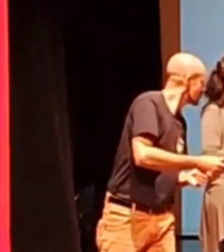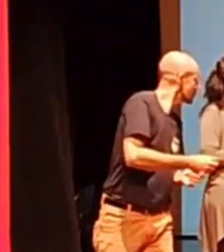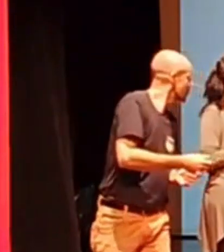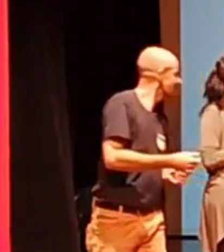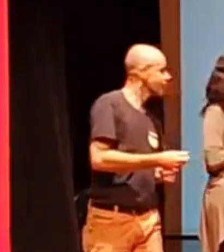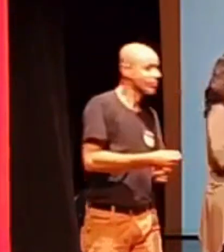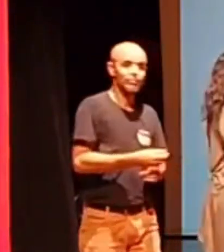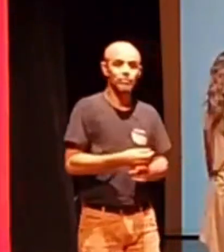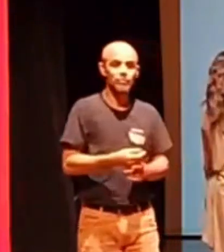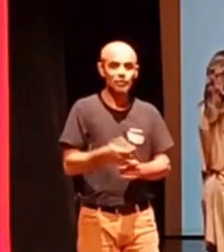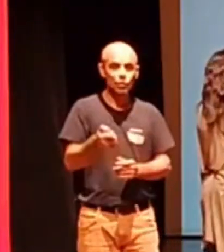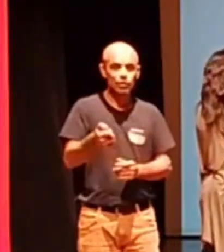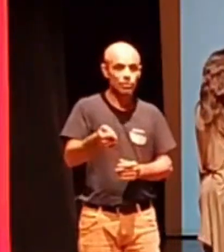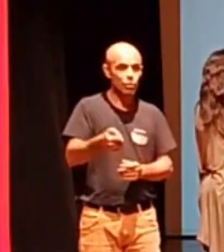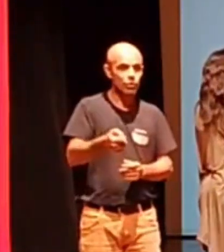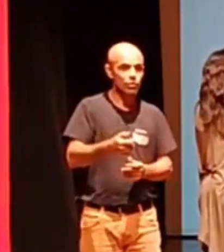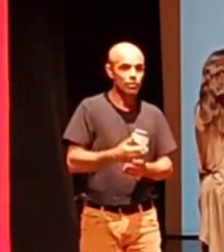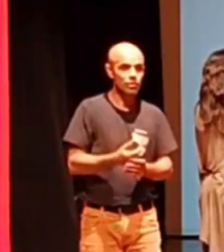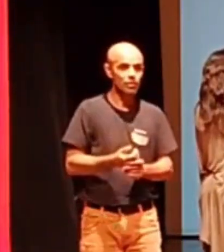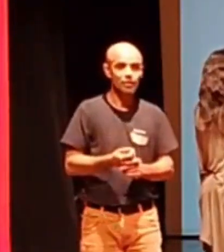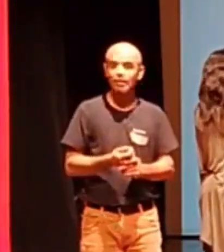Vamos.